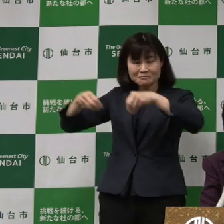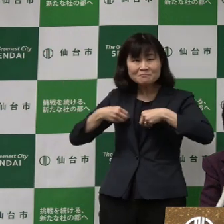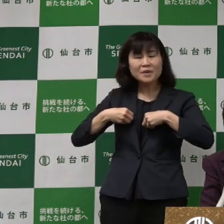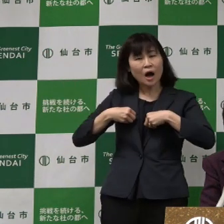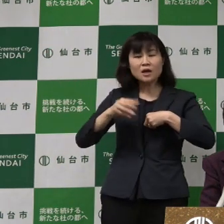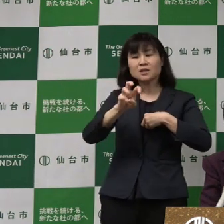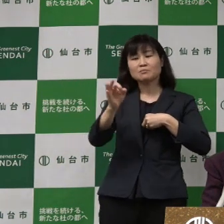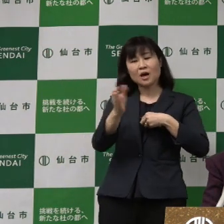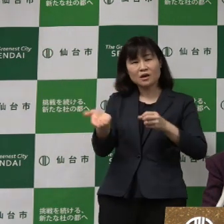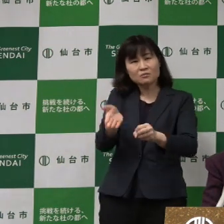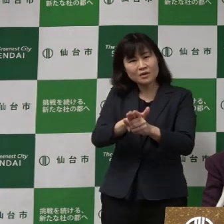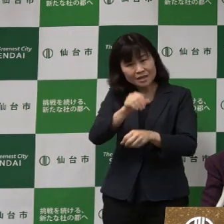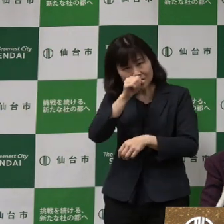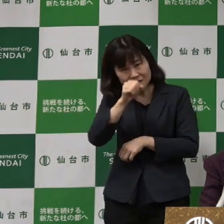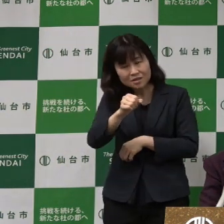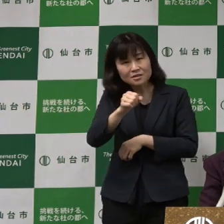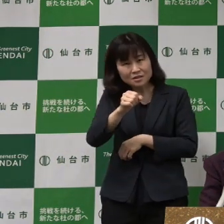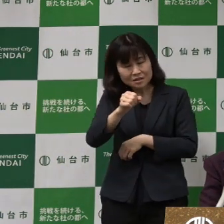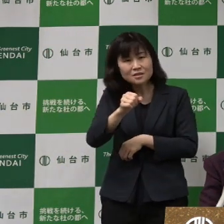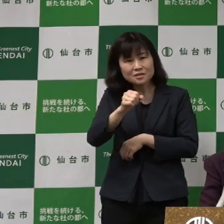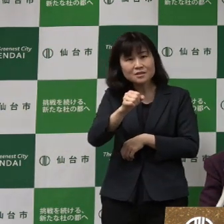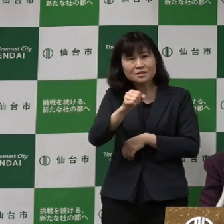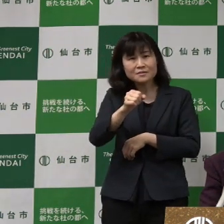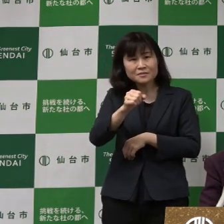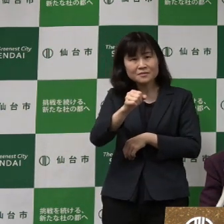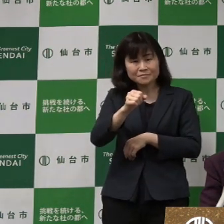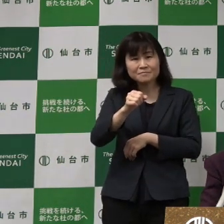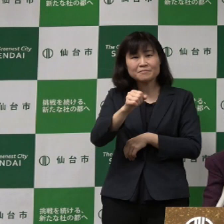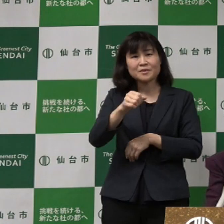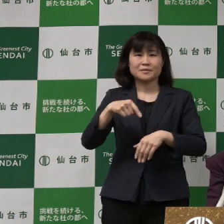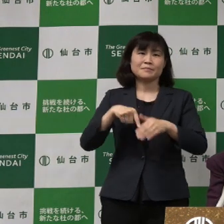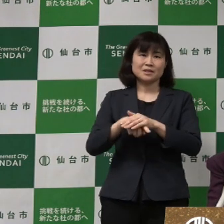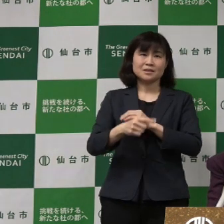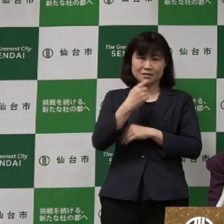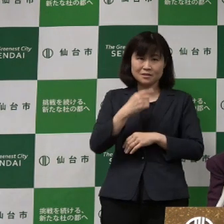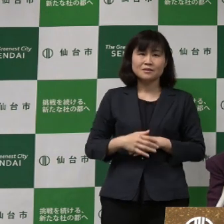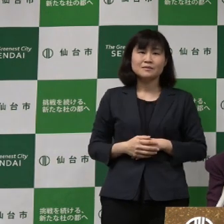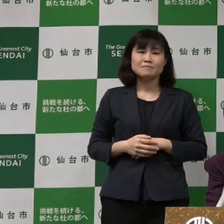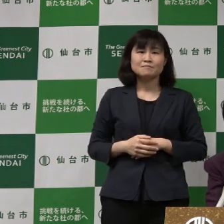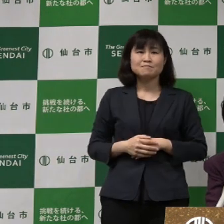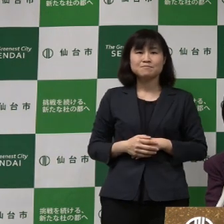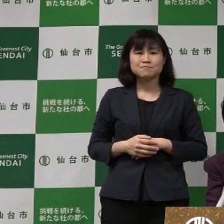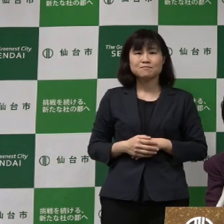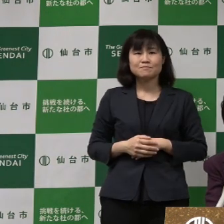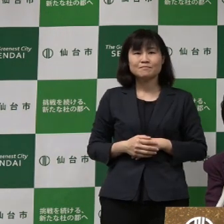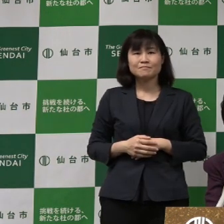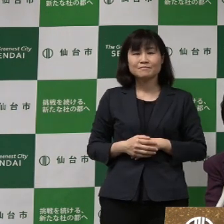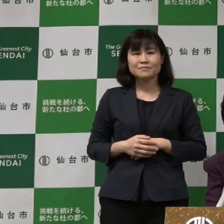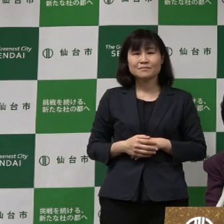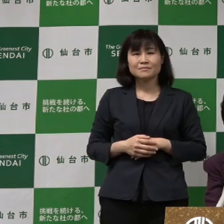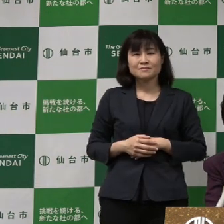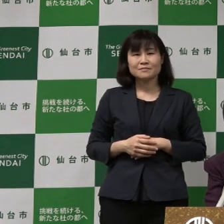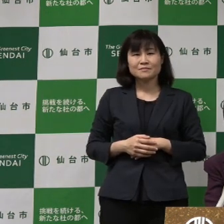についてもこの、事業復活支援給付金という新しい制度は